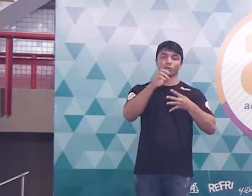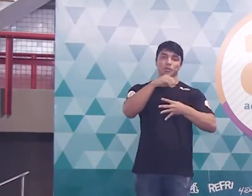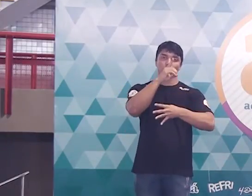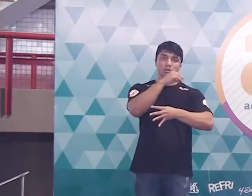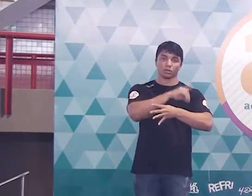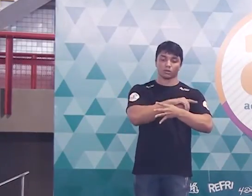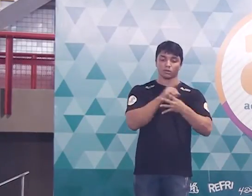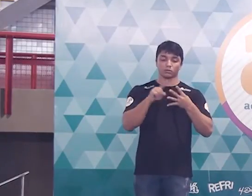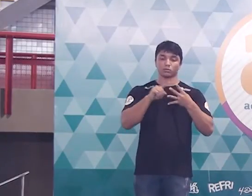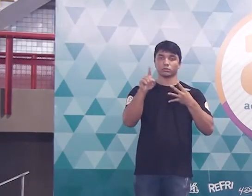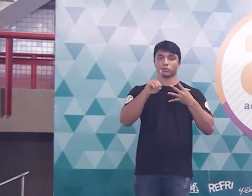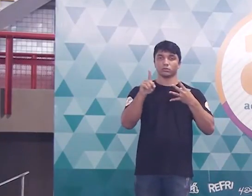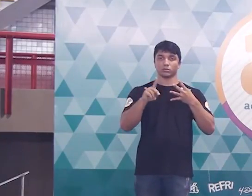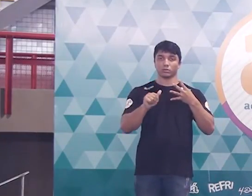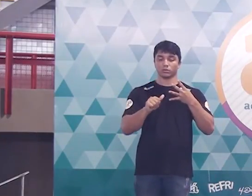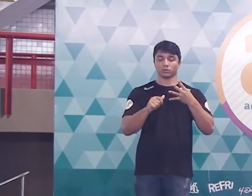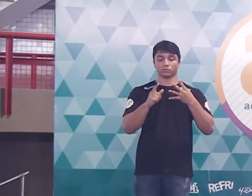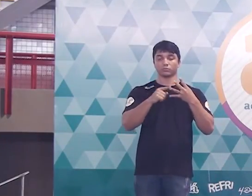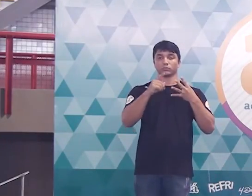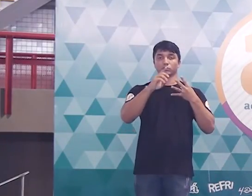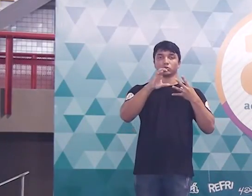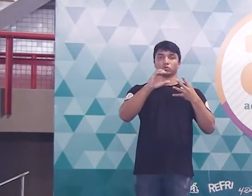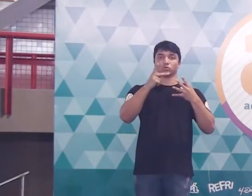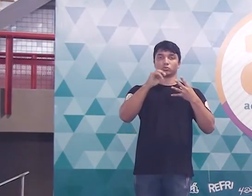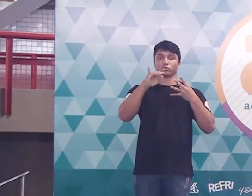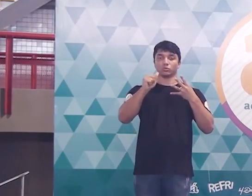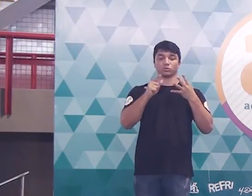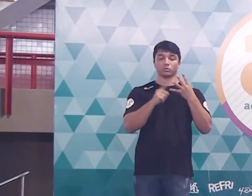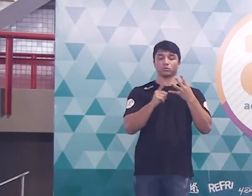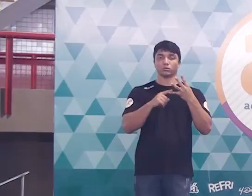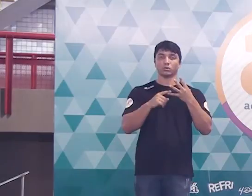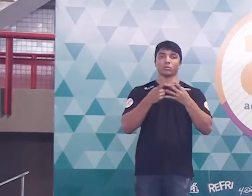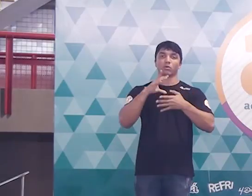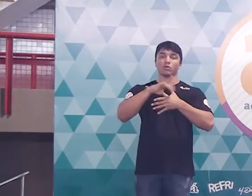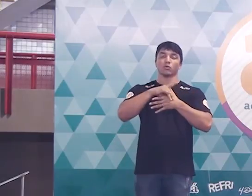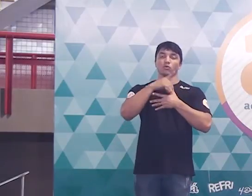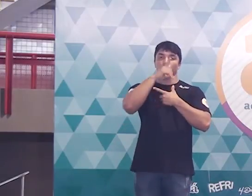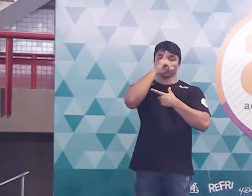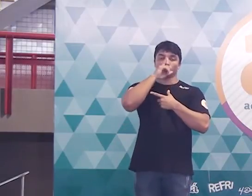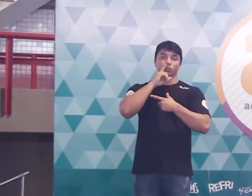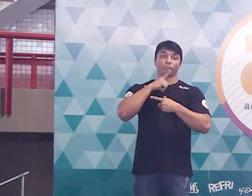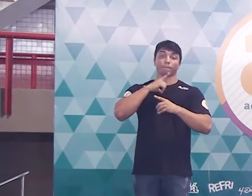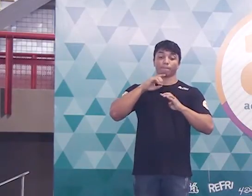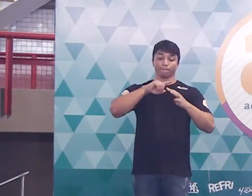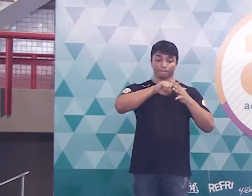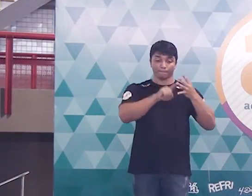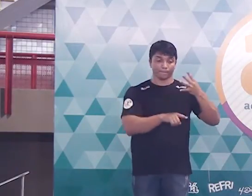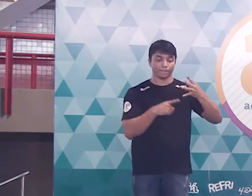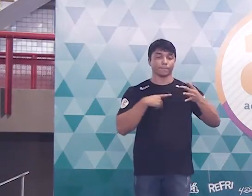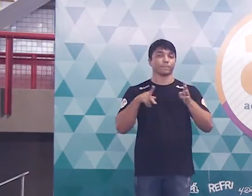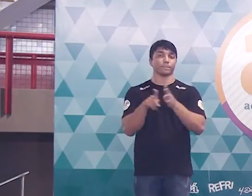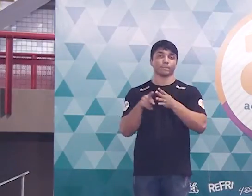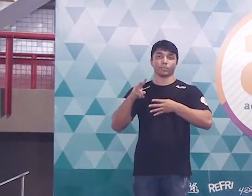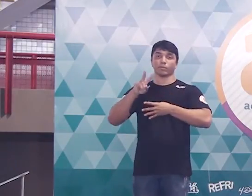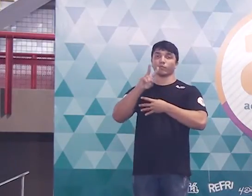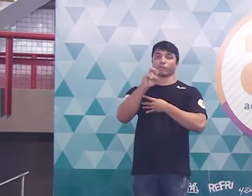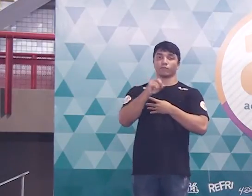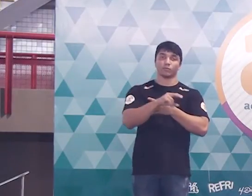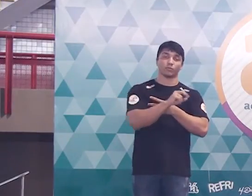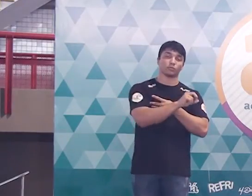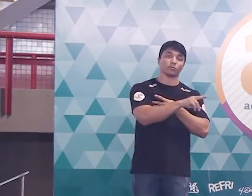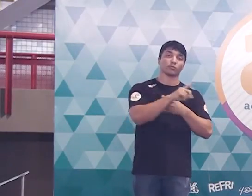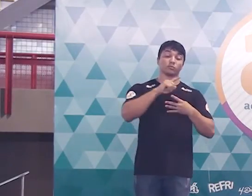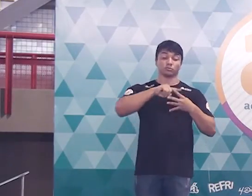Dengue, zika, chikungunya e febre amarela. Todas 4 são viroses.